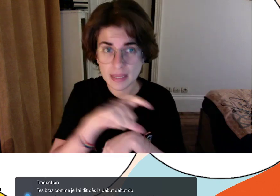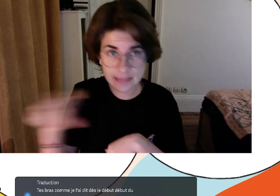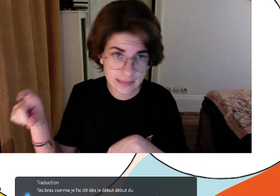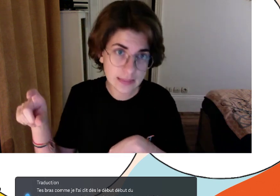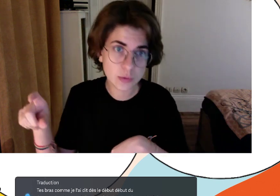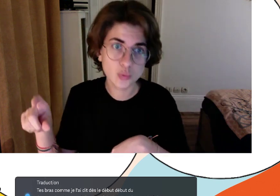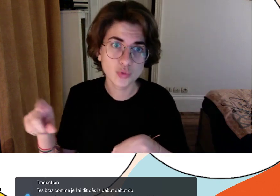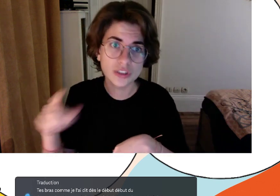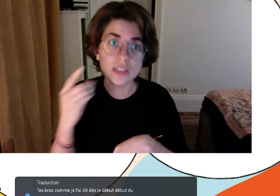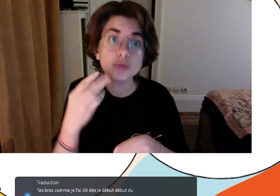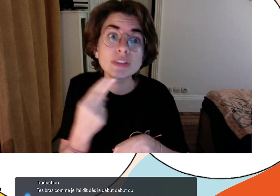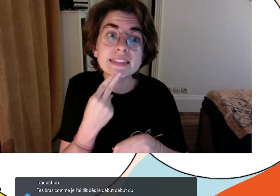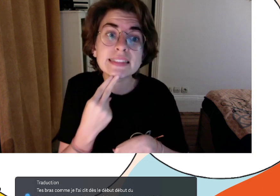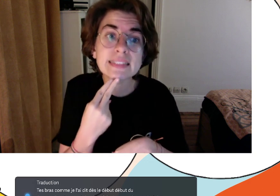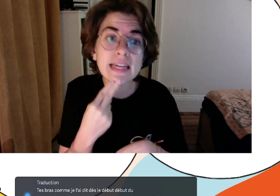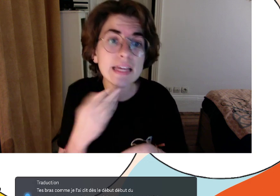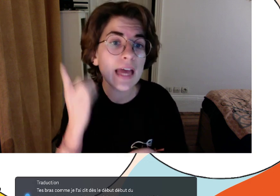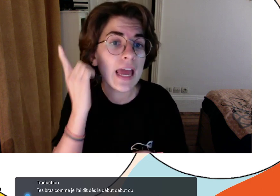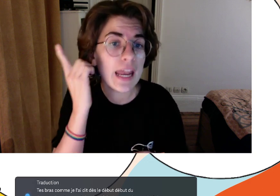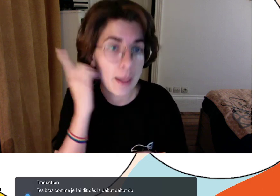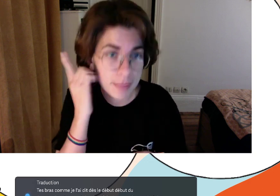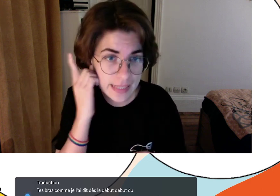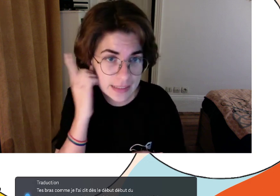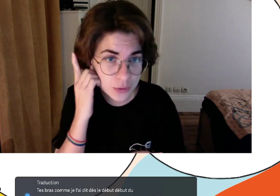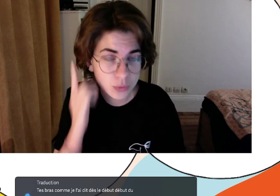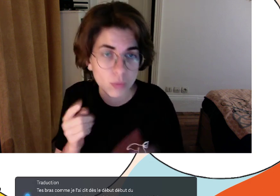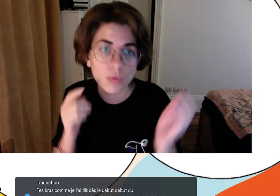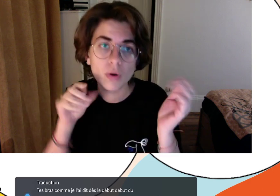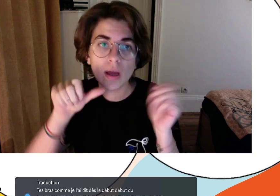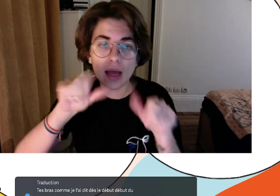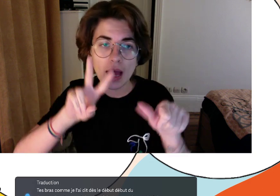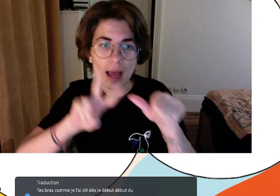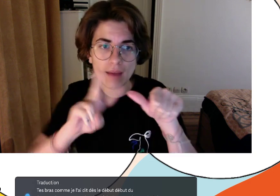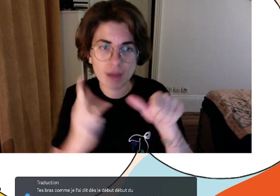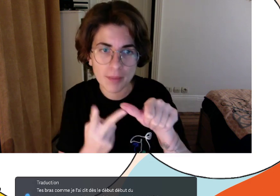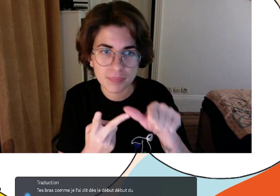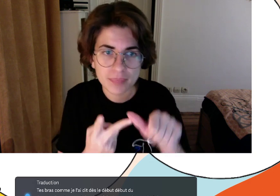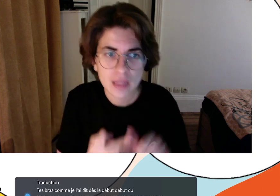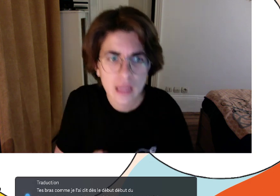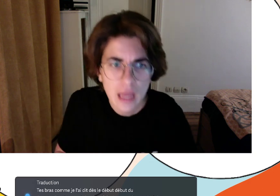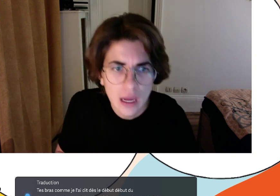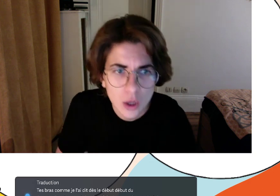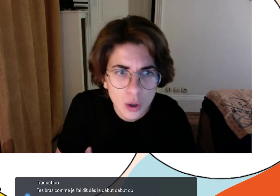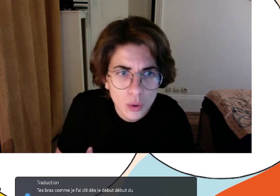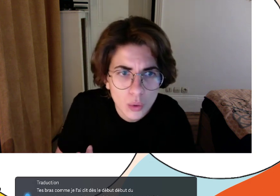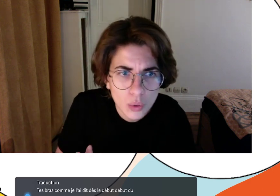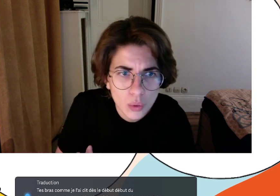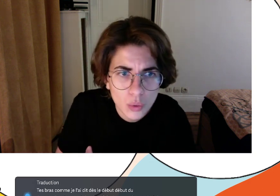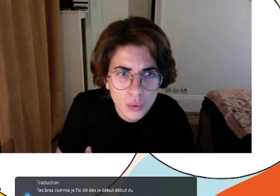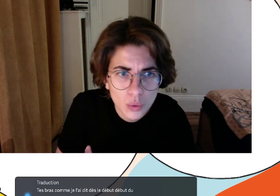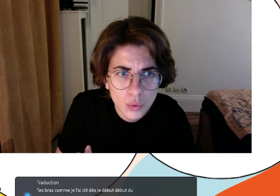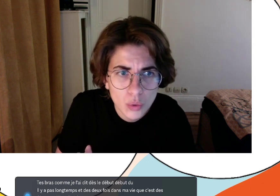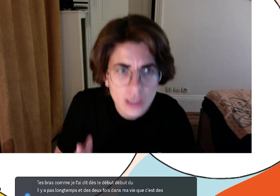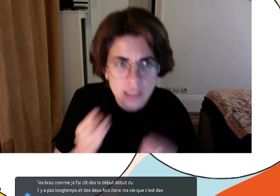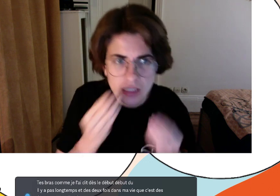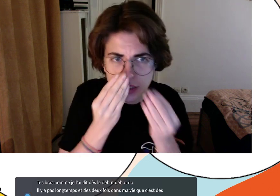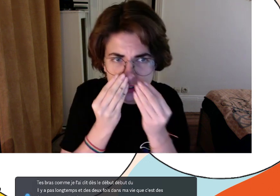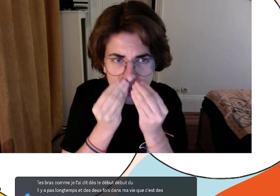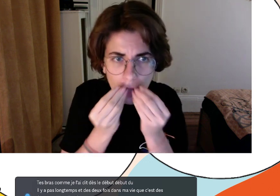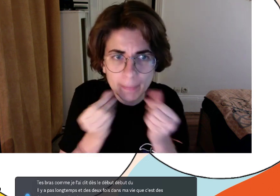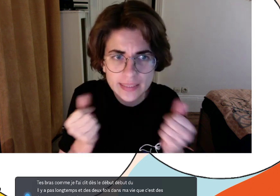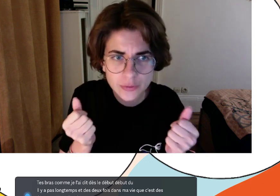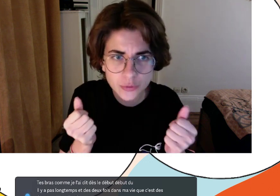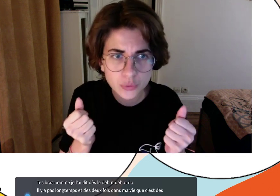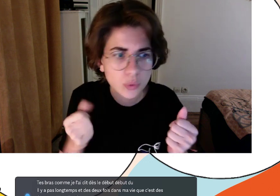la pharmacie. J'ai utilisé l'application Ava. Alors,